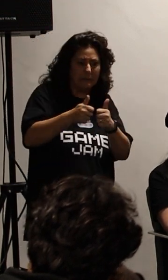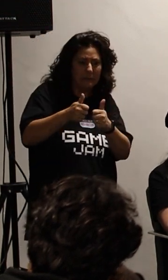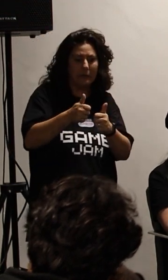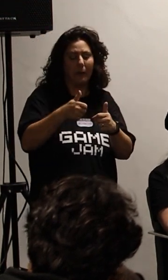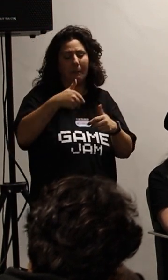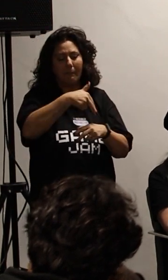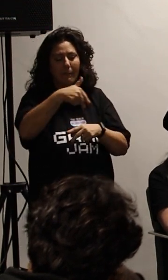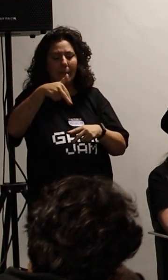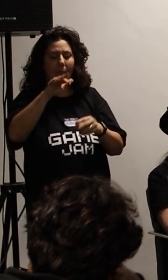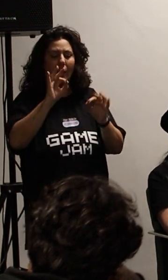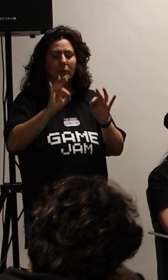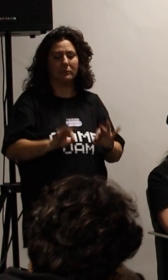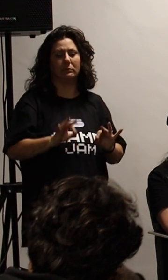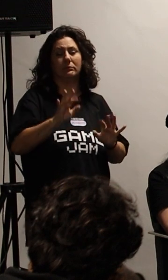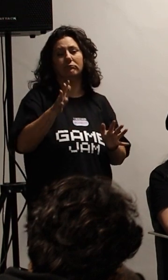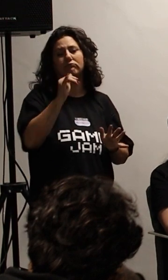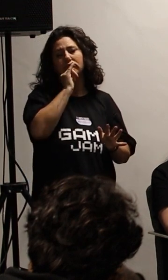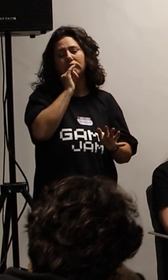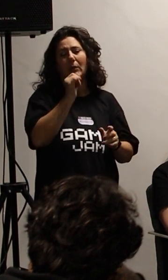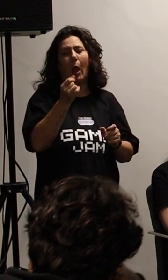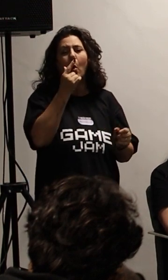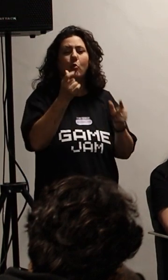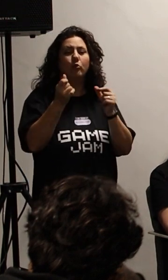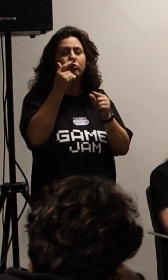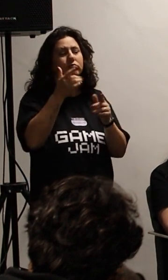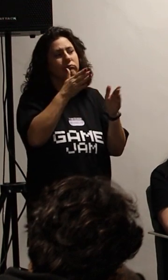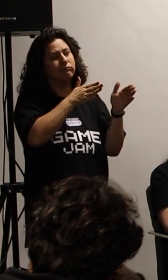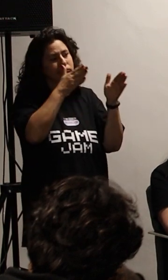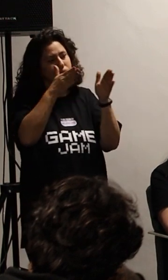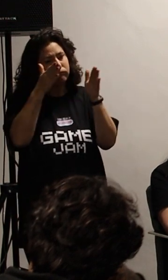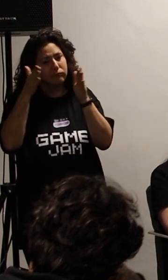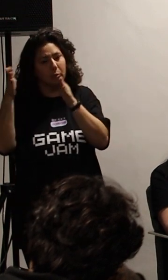nisso, a gente seguir alguns desses passos que eu coloquei